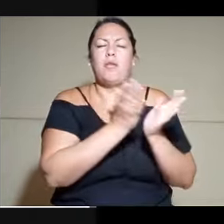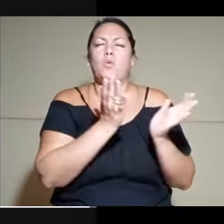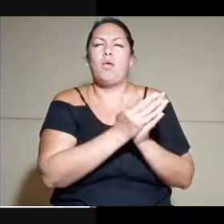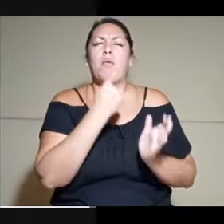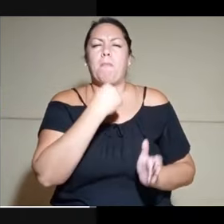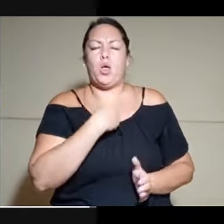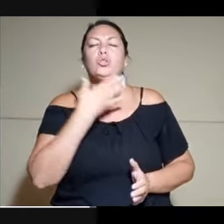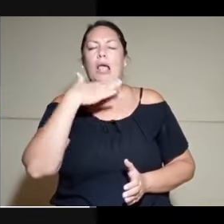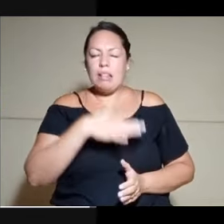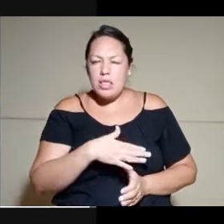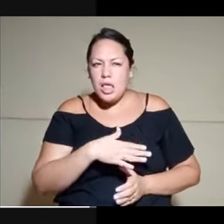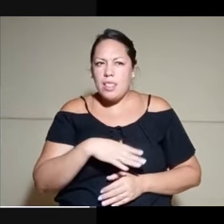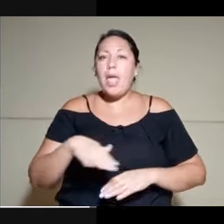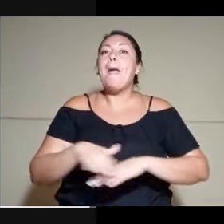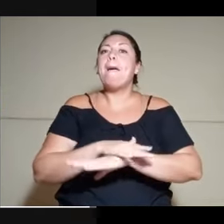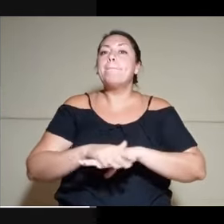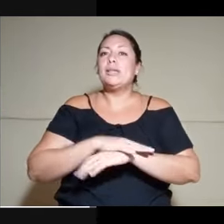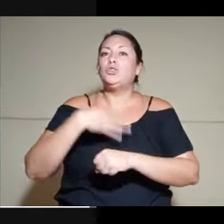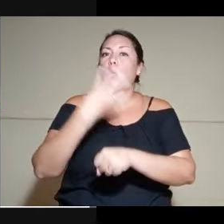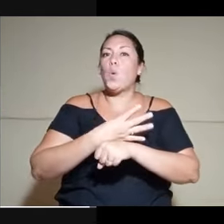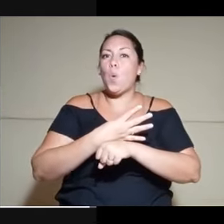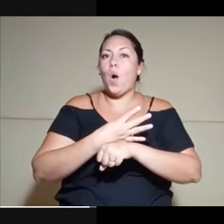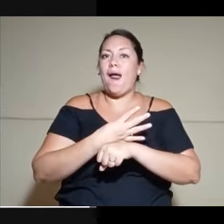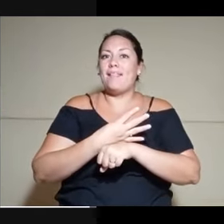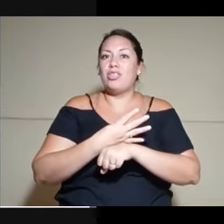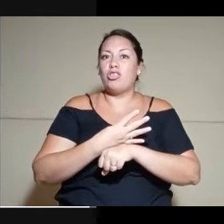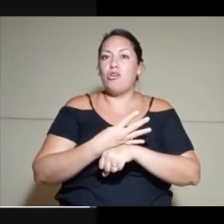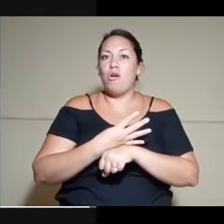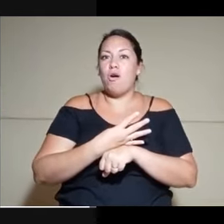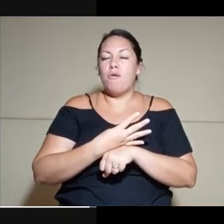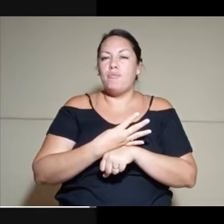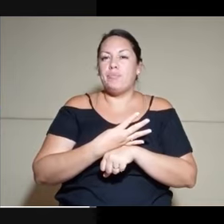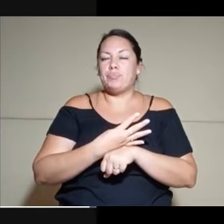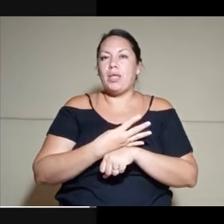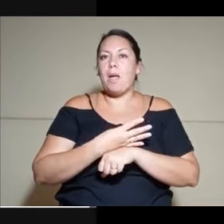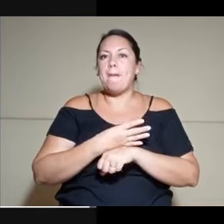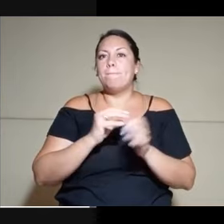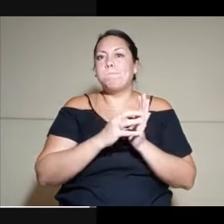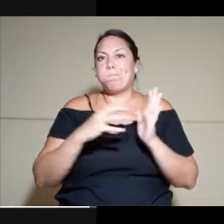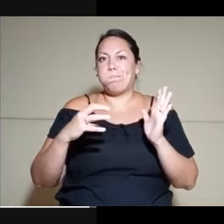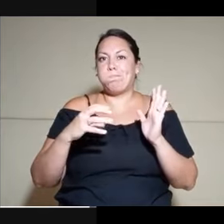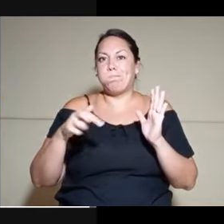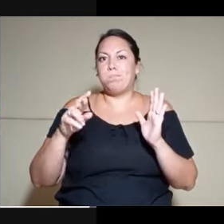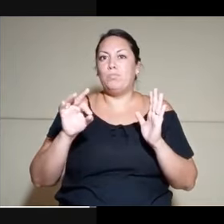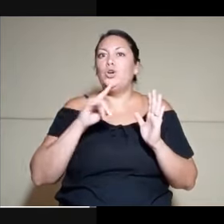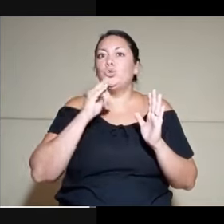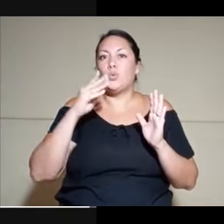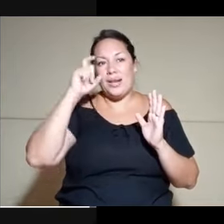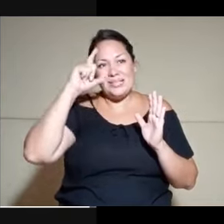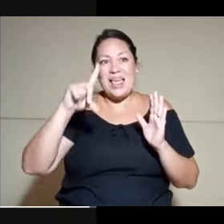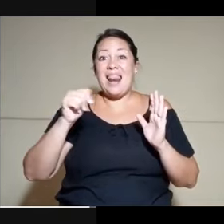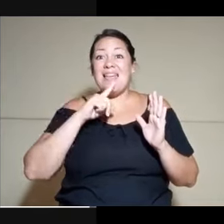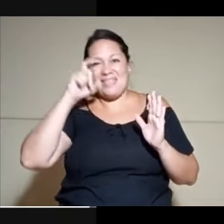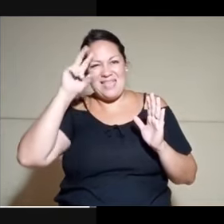pasa ventrículo, el- ¿sí? Ahí la estudiante que me preguntó, ¿lo alcanzás a ver? Sí, profe. ¿Por qué el piso del cuarto